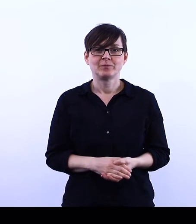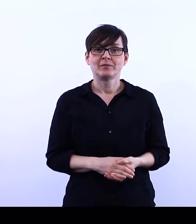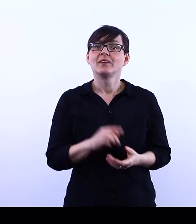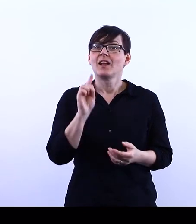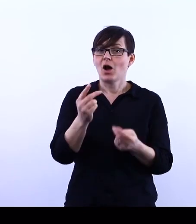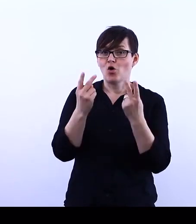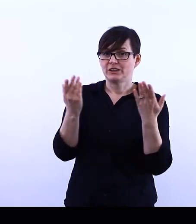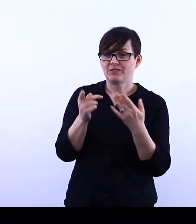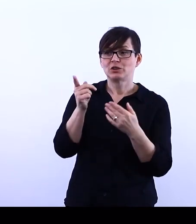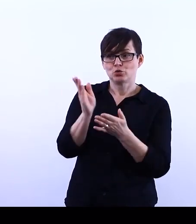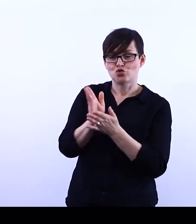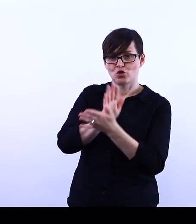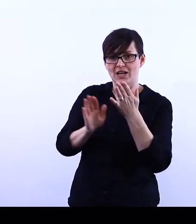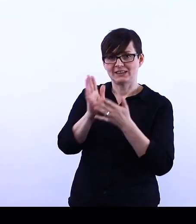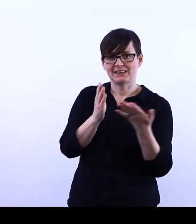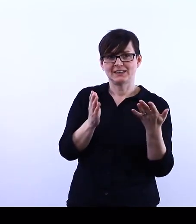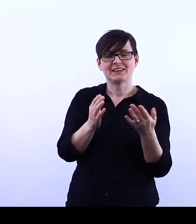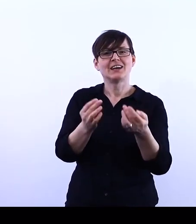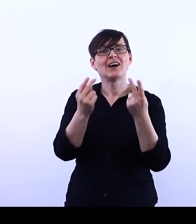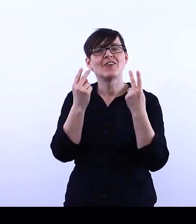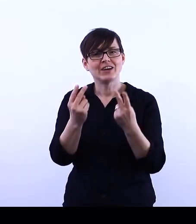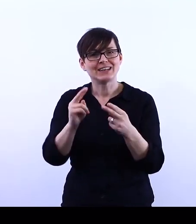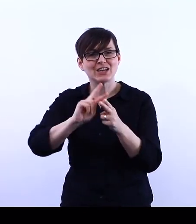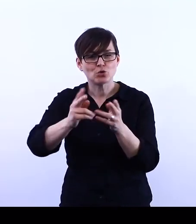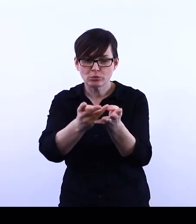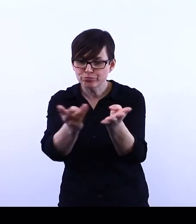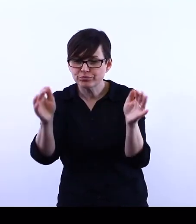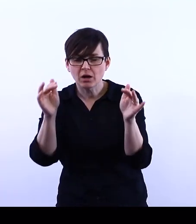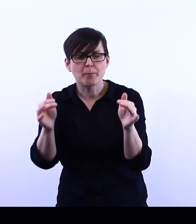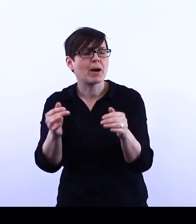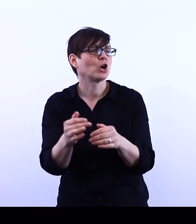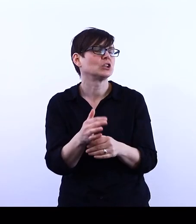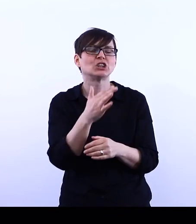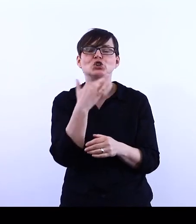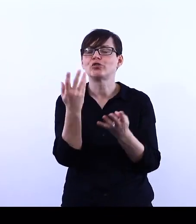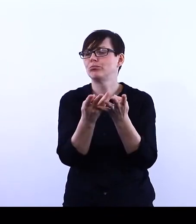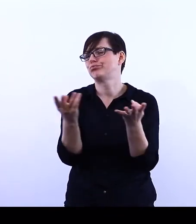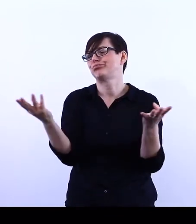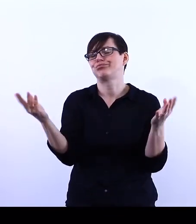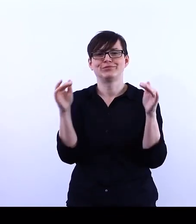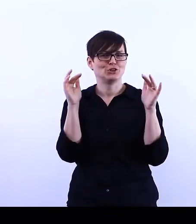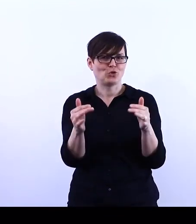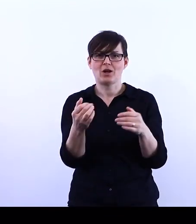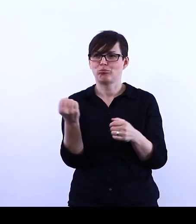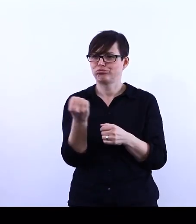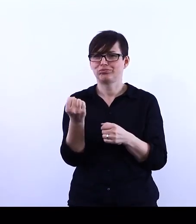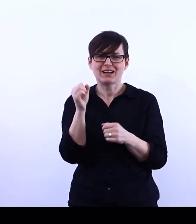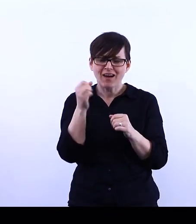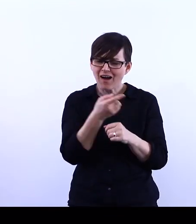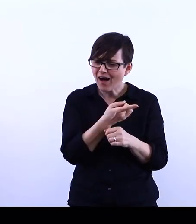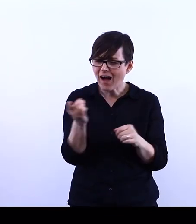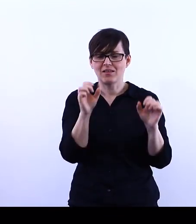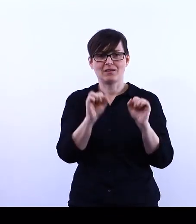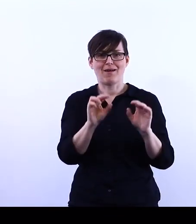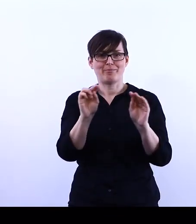die, die vorhanden, das vorhanden sein bestehender Tools. Es gibt wirklich unfassbar viele Tools bereits, die man gut einsetzen kann. Und es ist